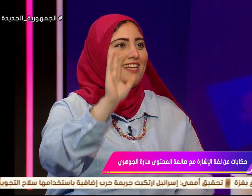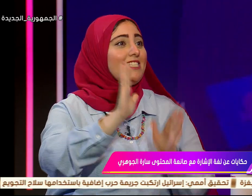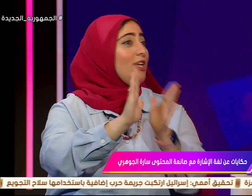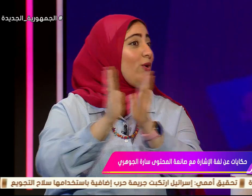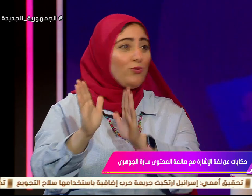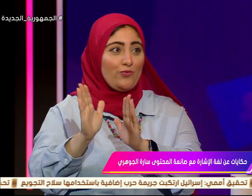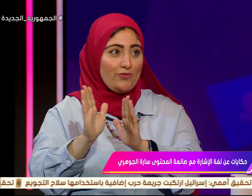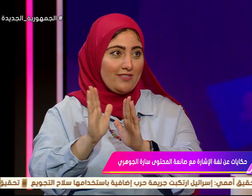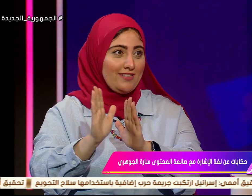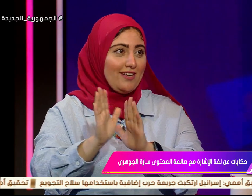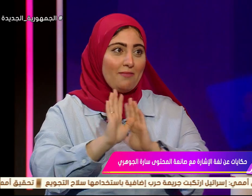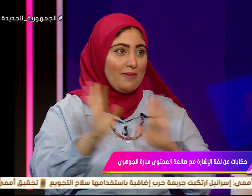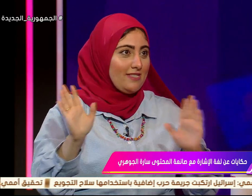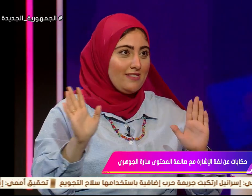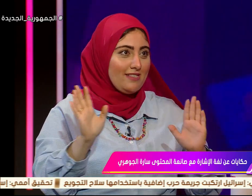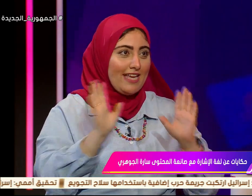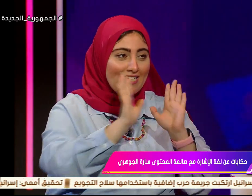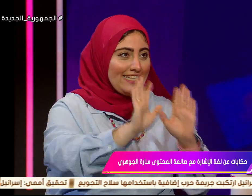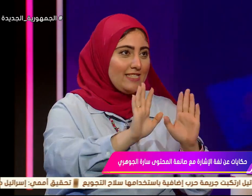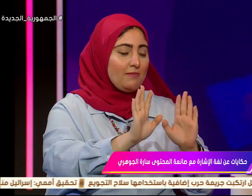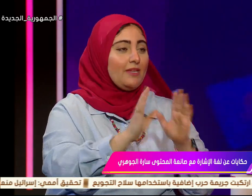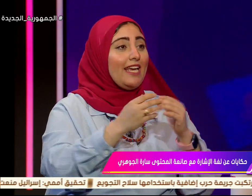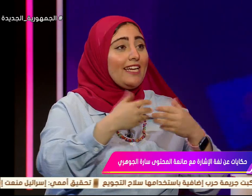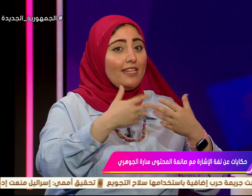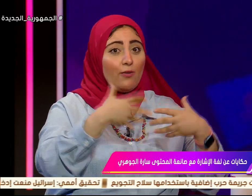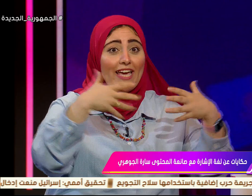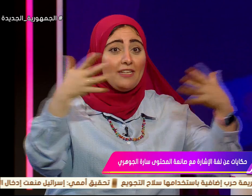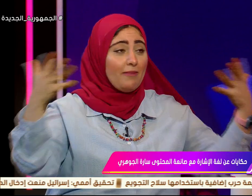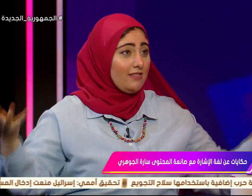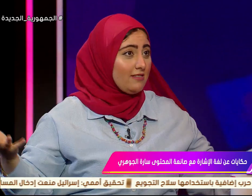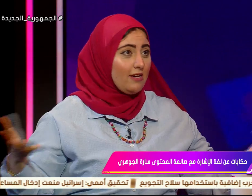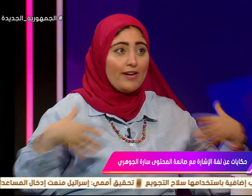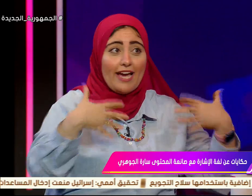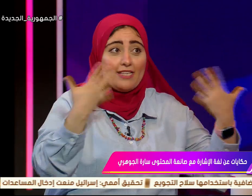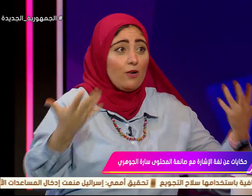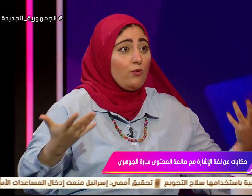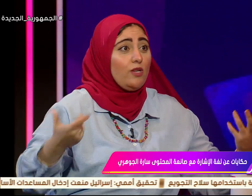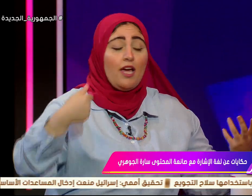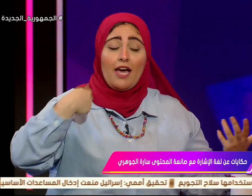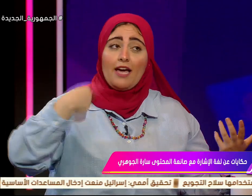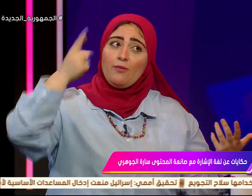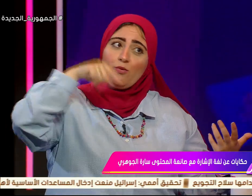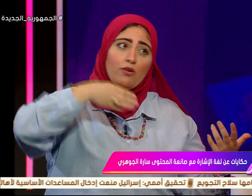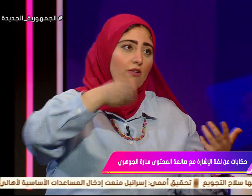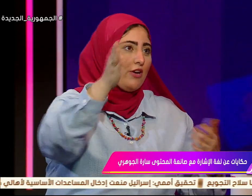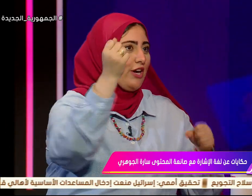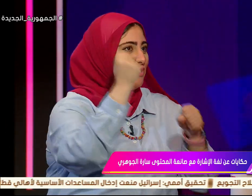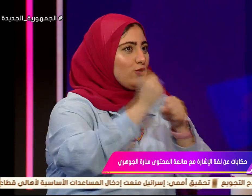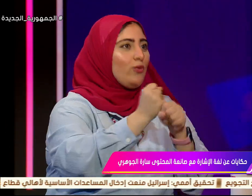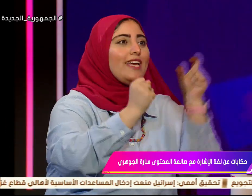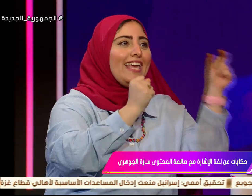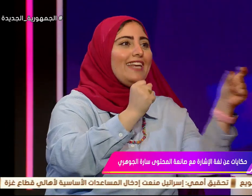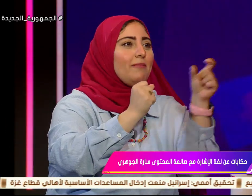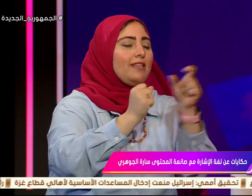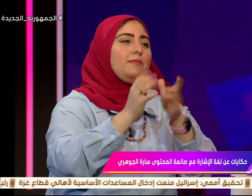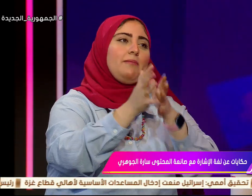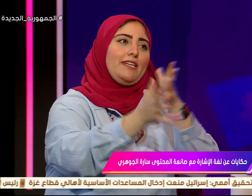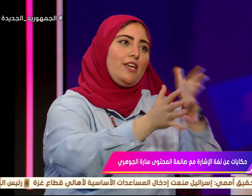دي الحروف بس، يعني الاسم. لكن لو كلمات، لو أنا عايزة أقول أنا بكرة رايح الشغل، كلمات بتبقى ليها